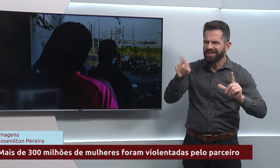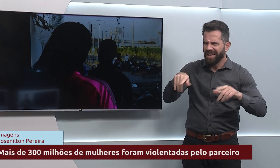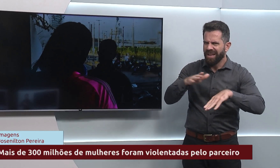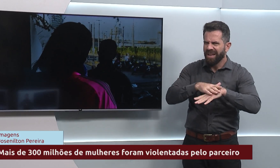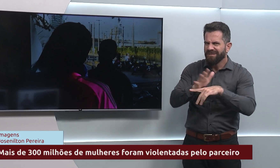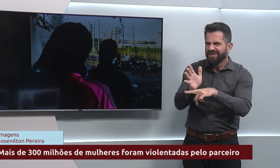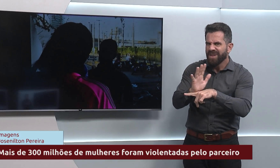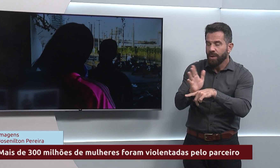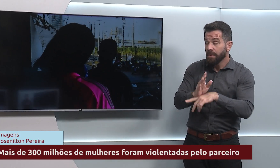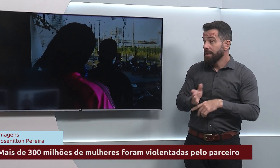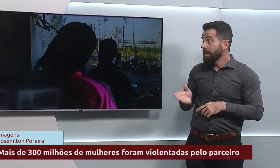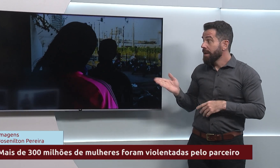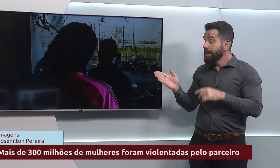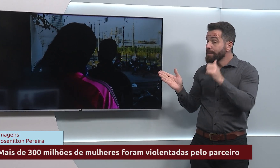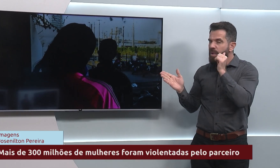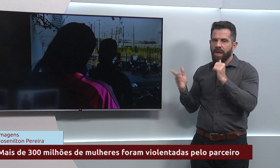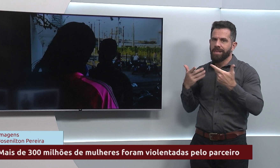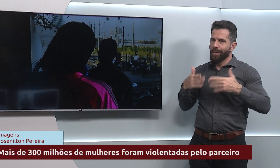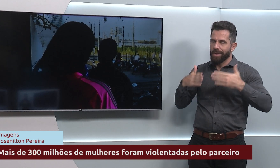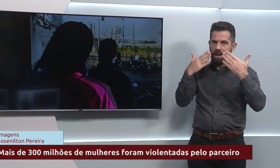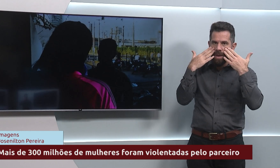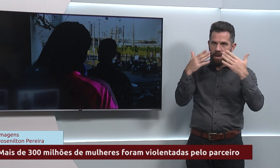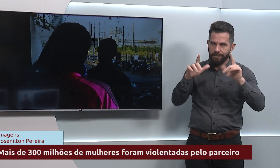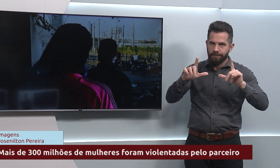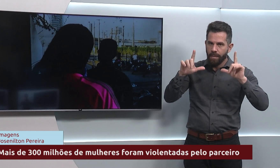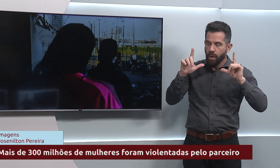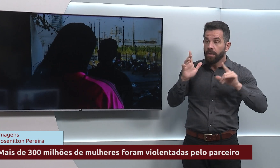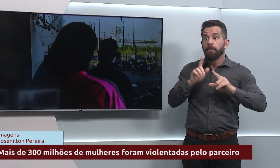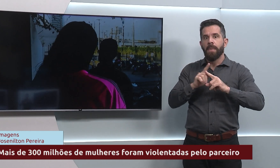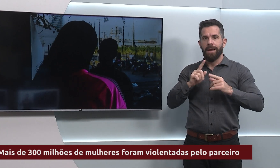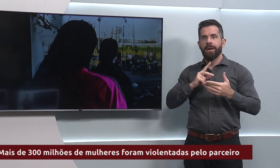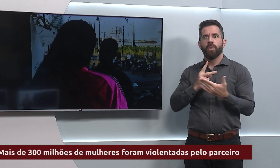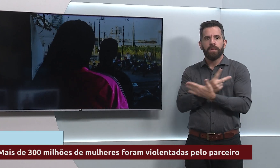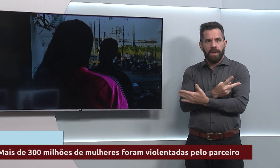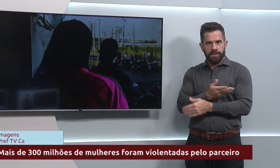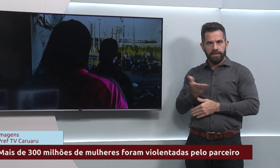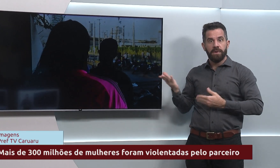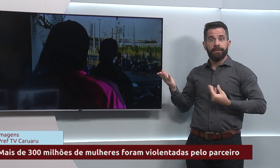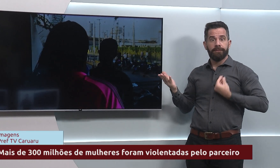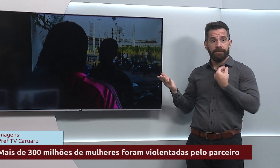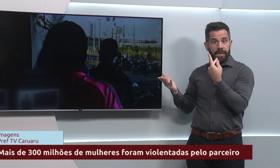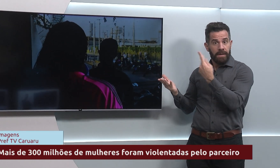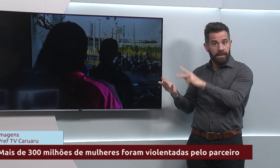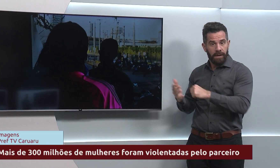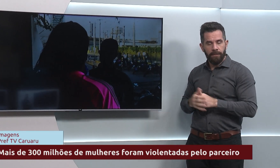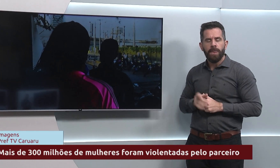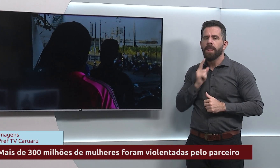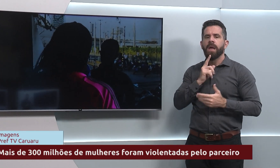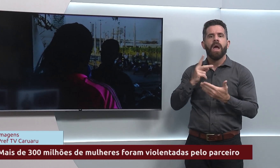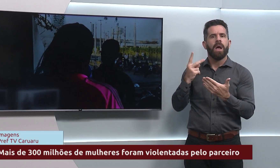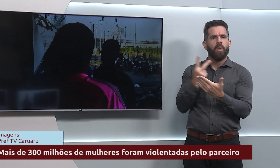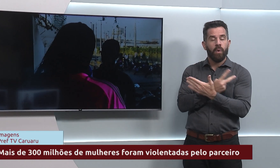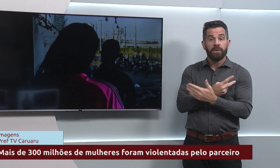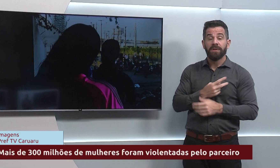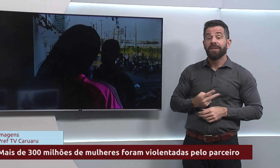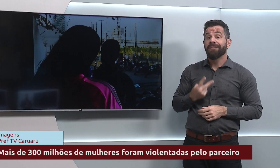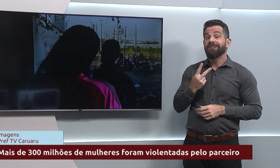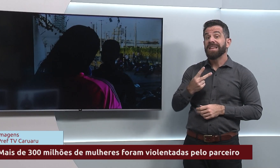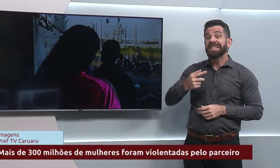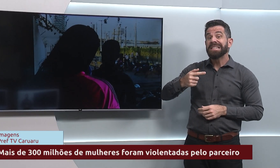prefere não se identificar, passou por esta revoltante situação, após ser golpeada com 27 facadas